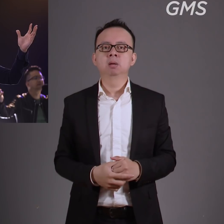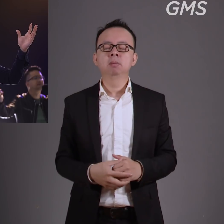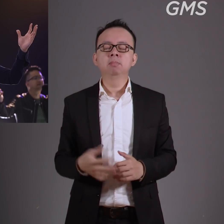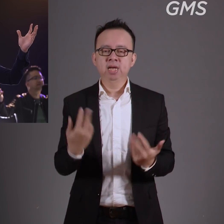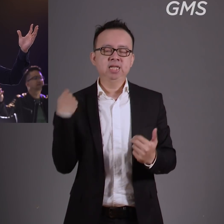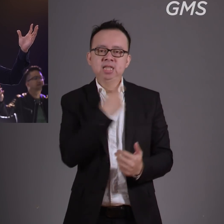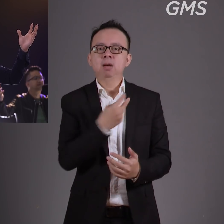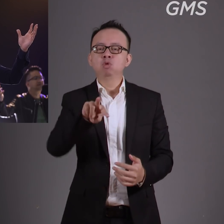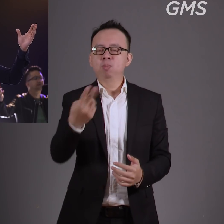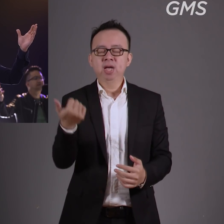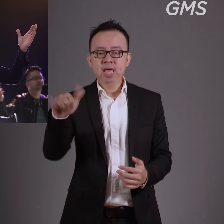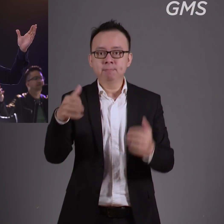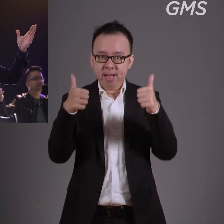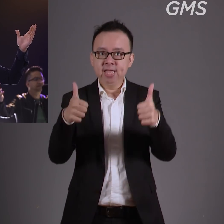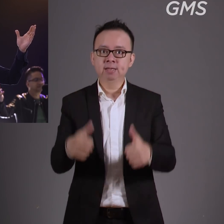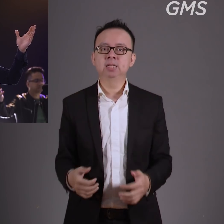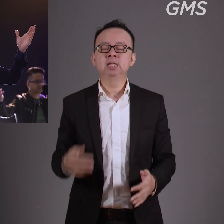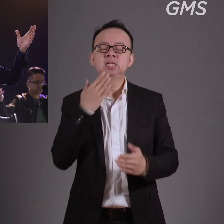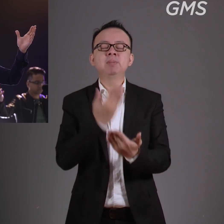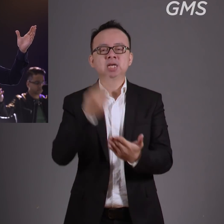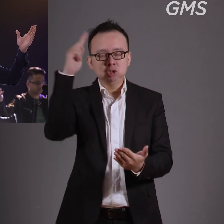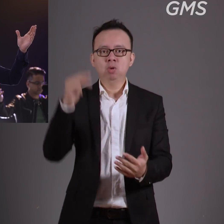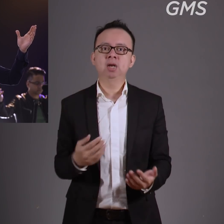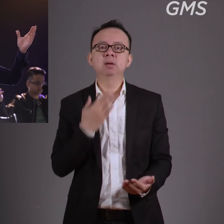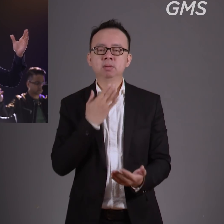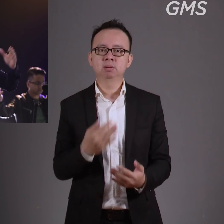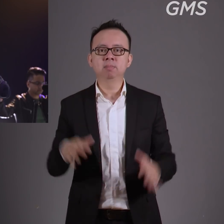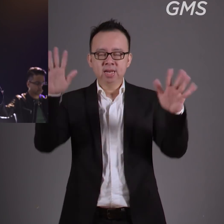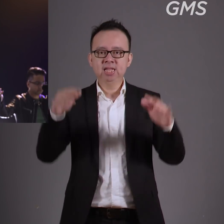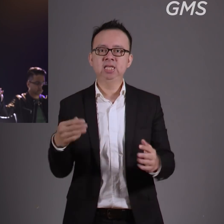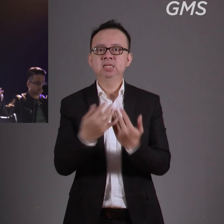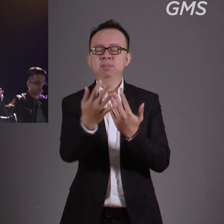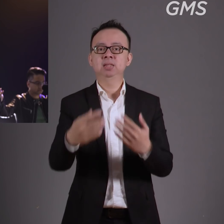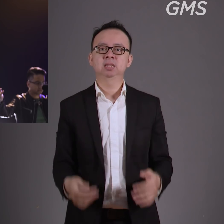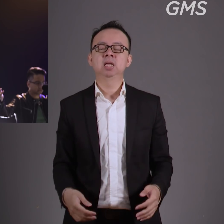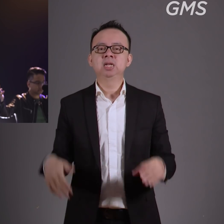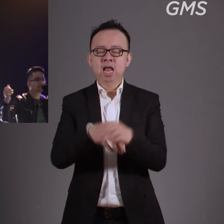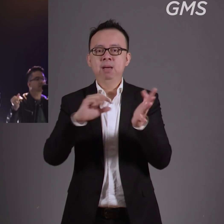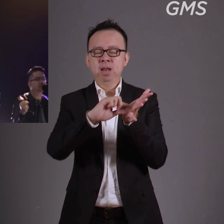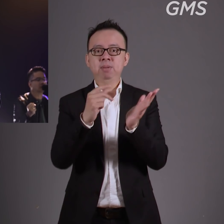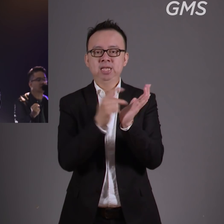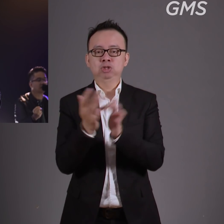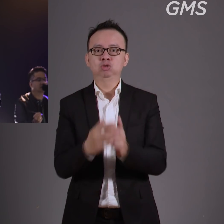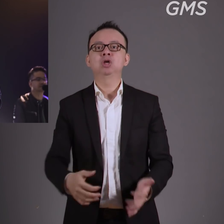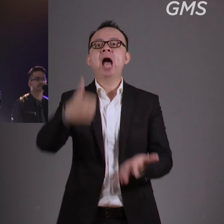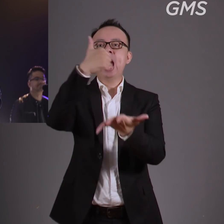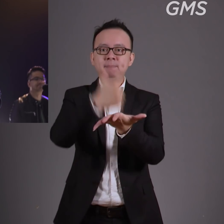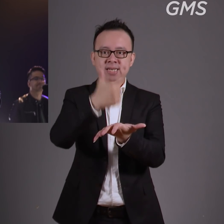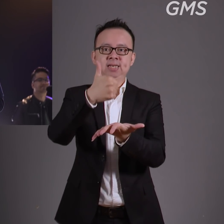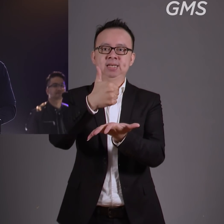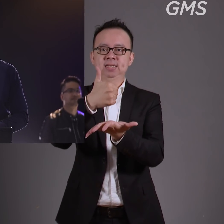mengubah jalur yang salah. Terima kasih Tuhan, berkati jemaat-Mu di dalam nama Yesus. Haleluya, amin.